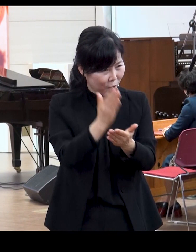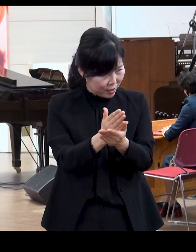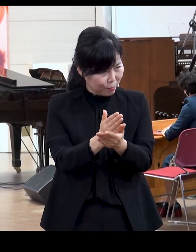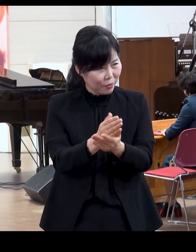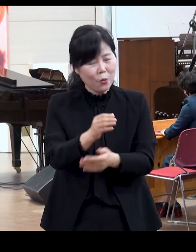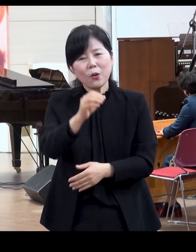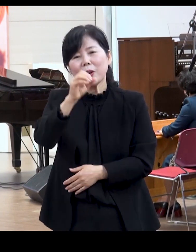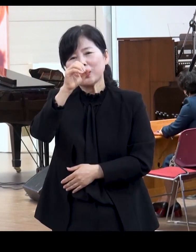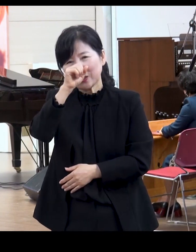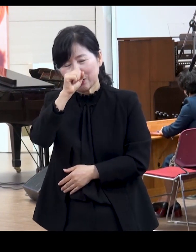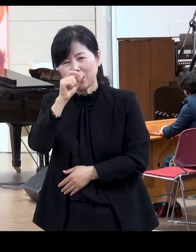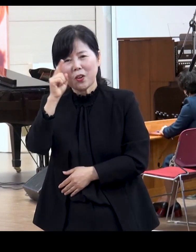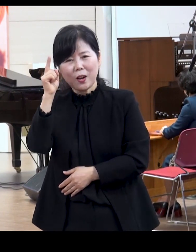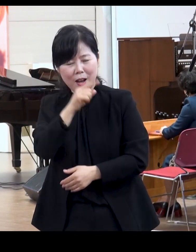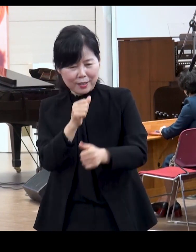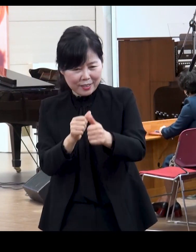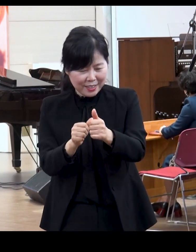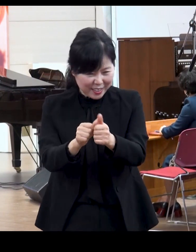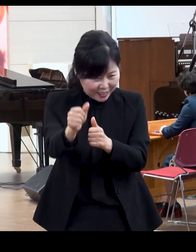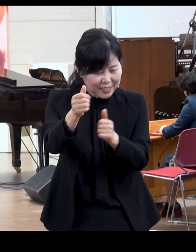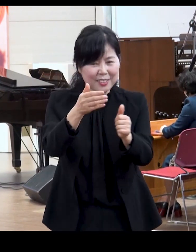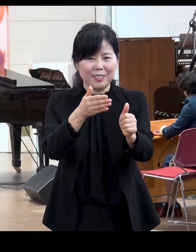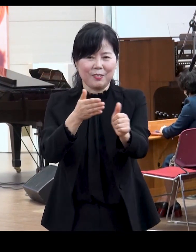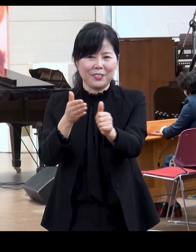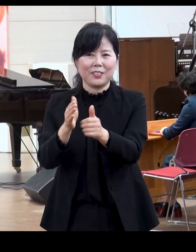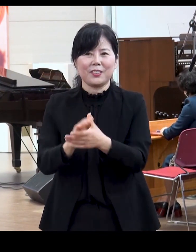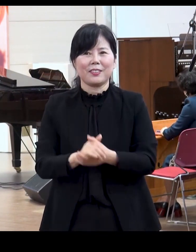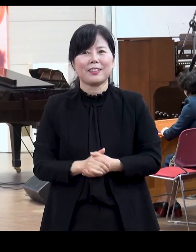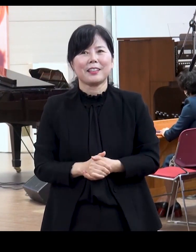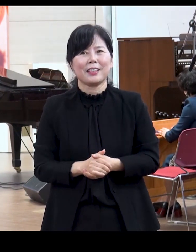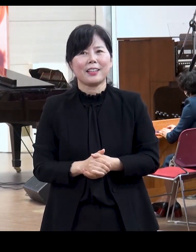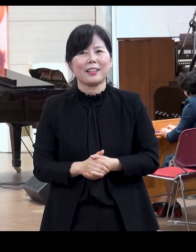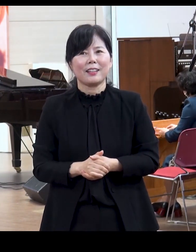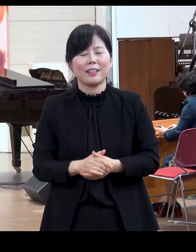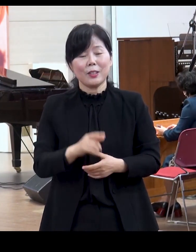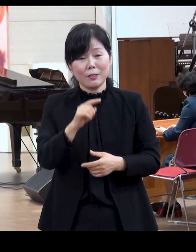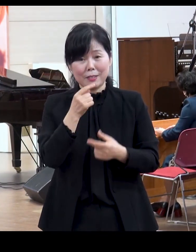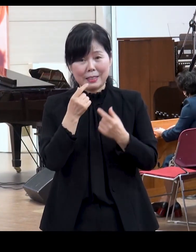말고 선으로 악을 이기십시오.